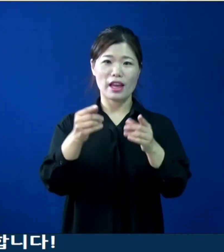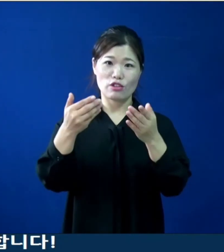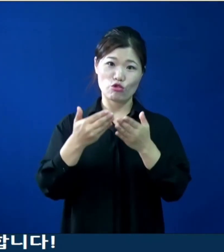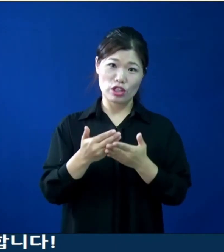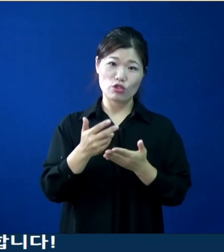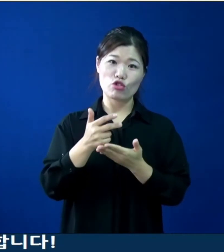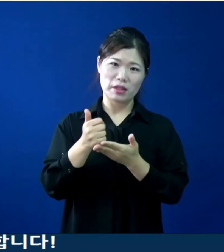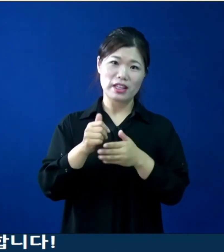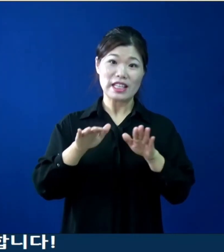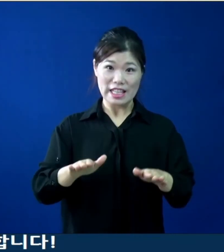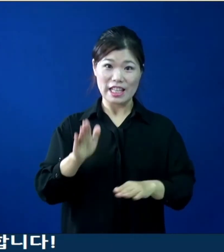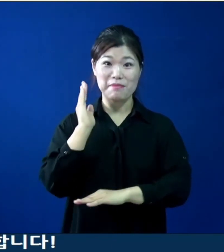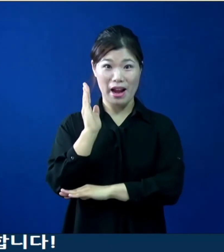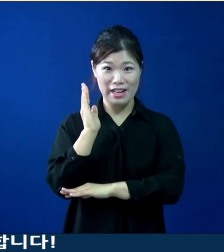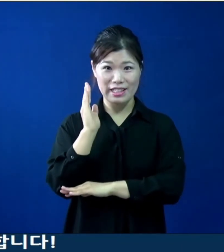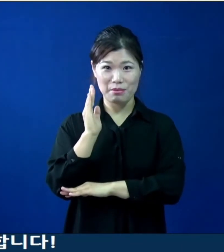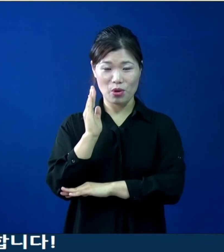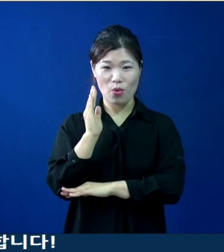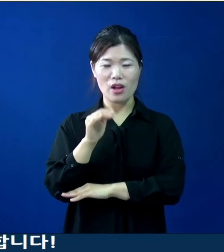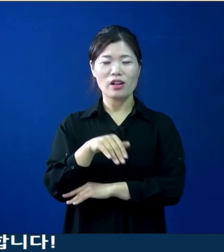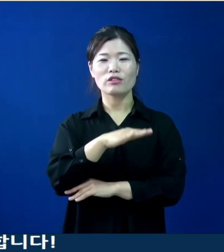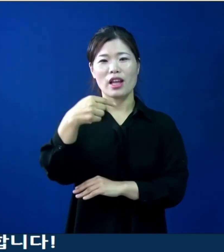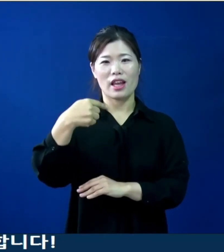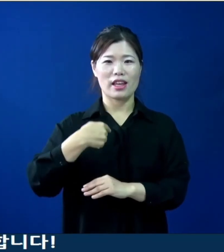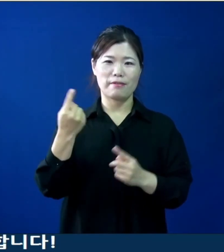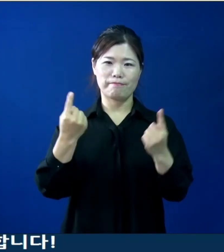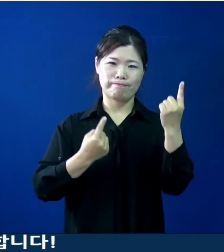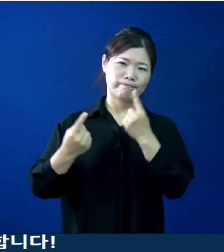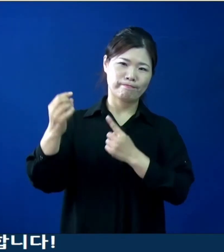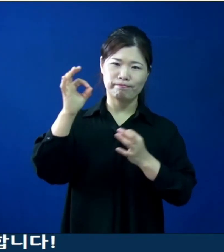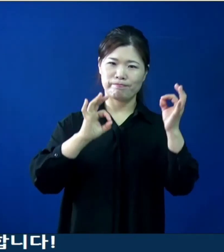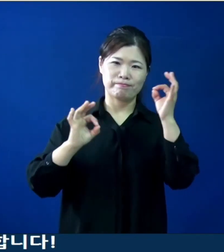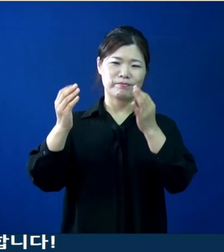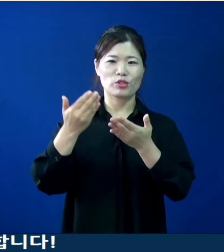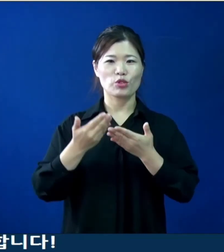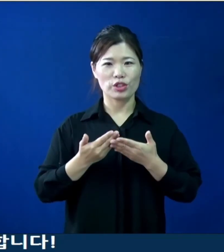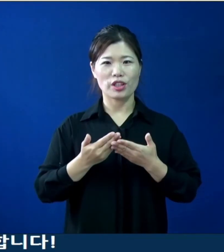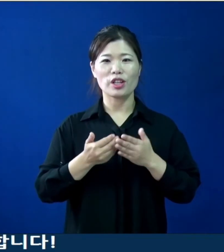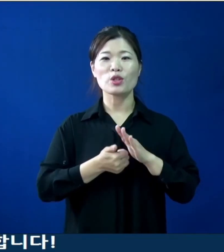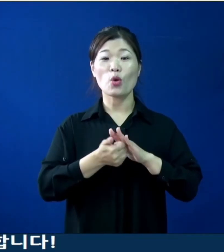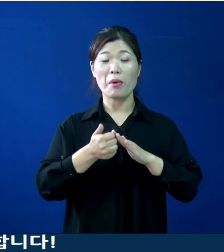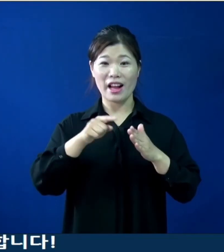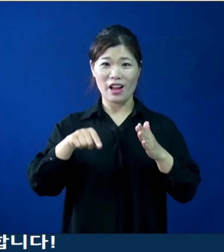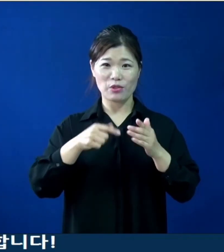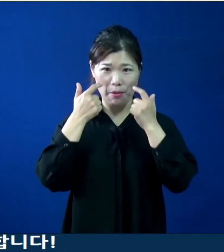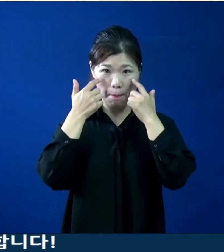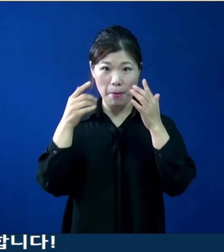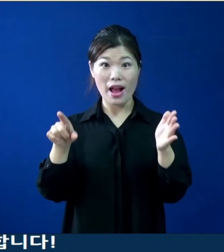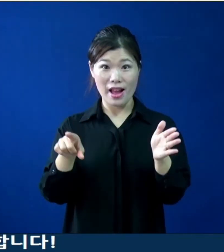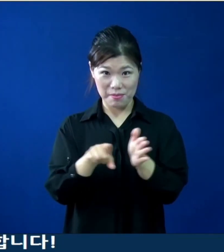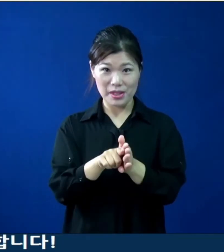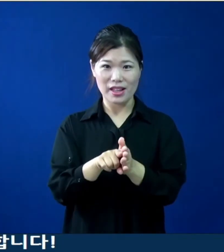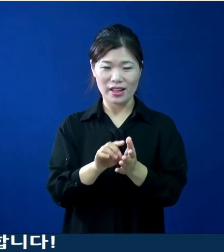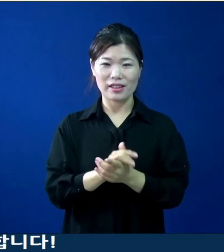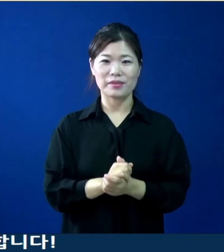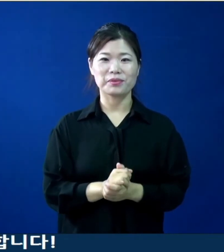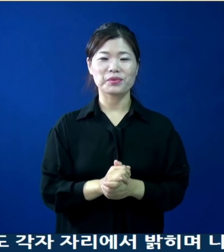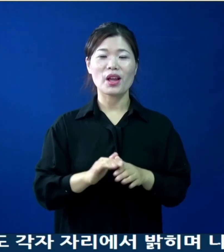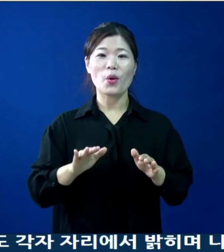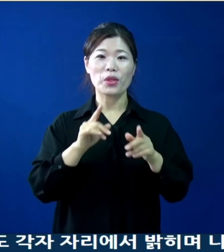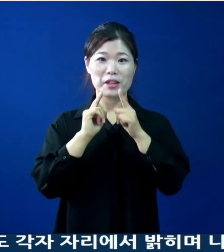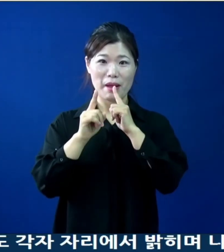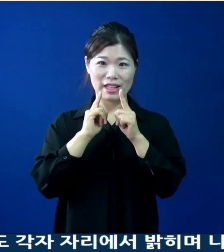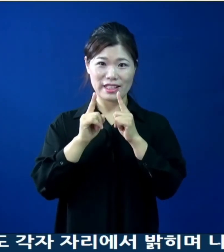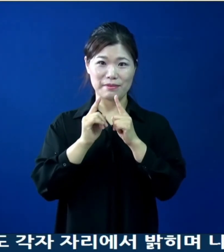이제 말씀으로 우리들의 심령 속에 찾아오실 것을 소망 가운데 확신합니다. 오늘